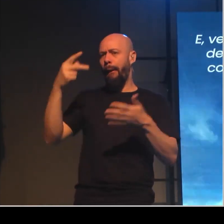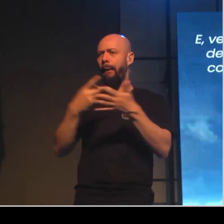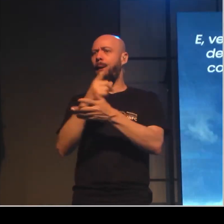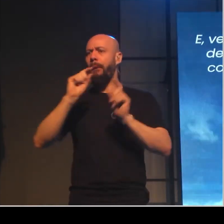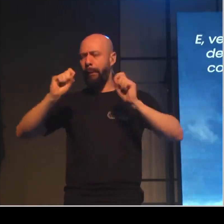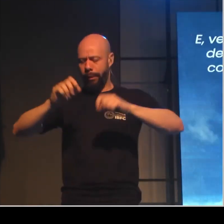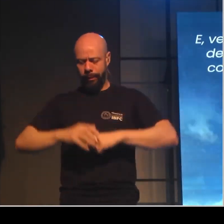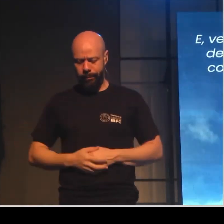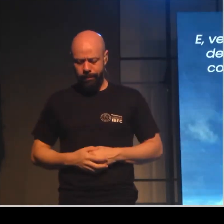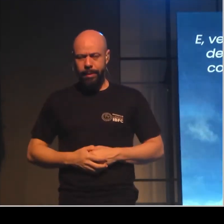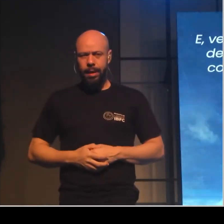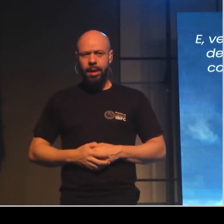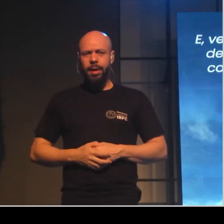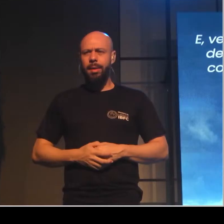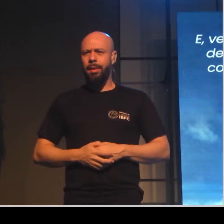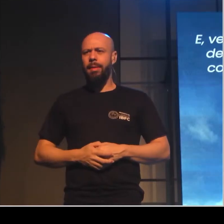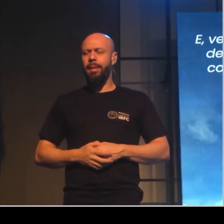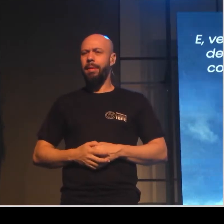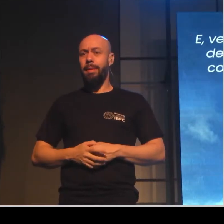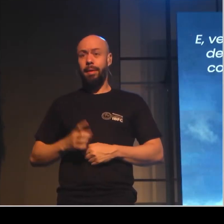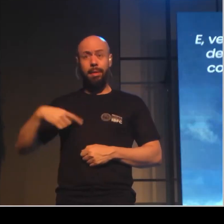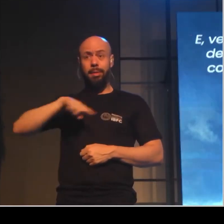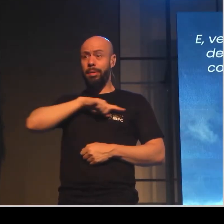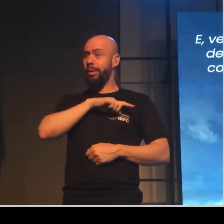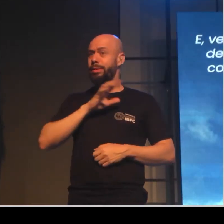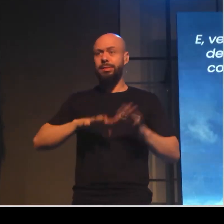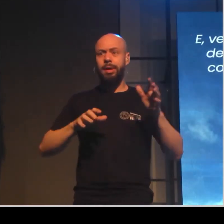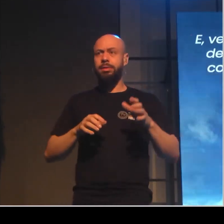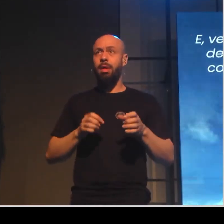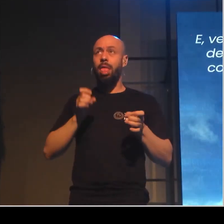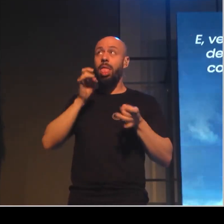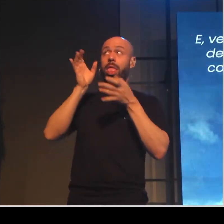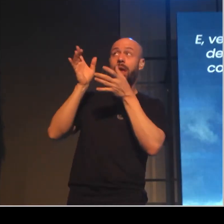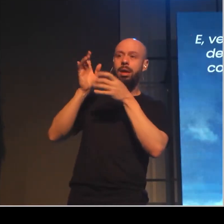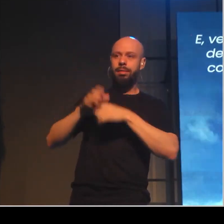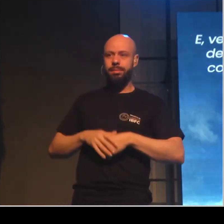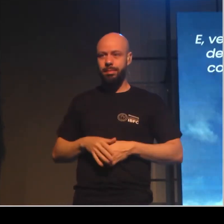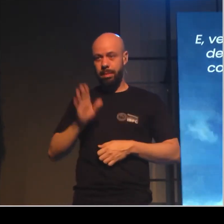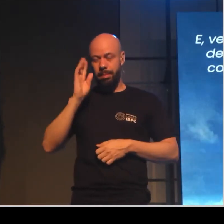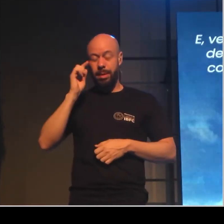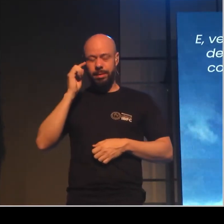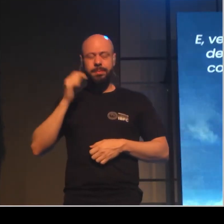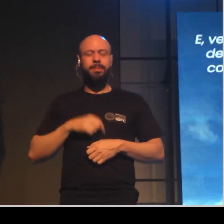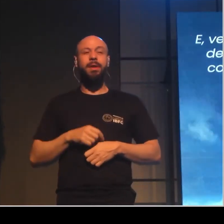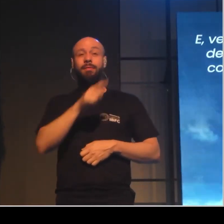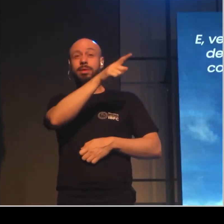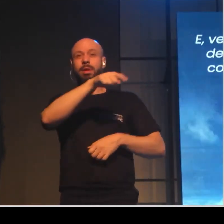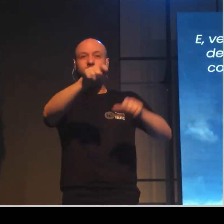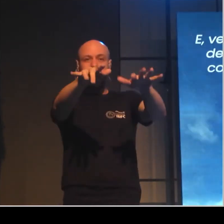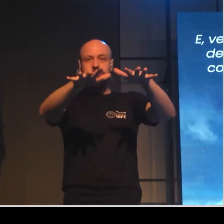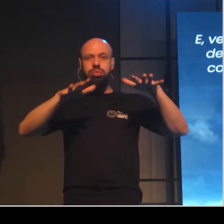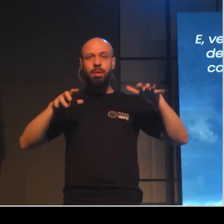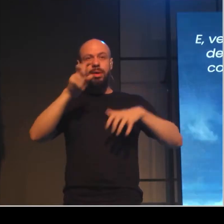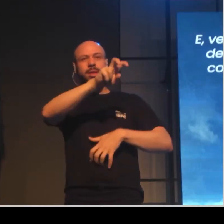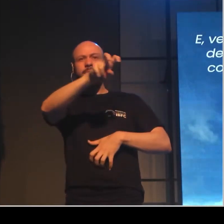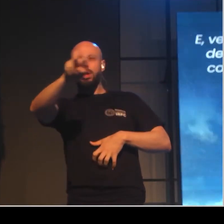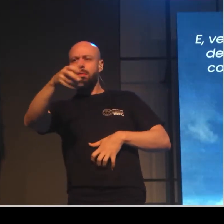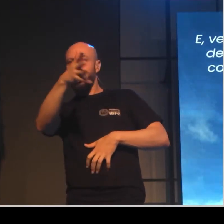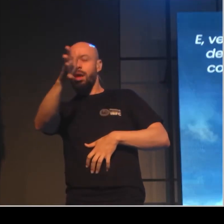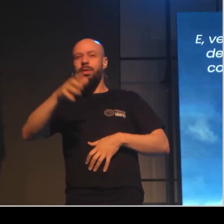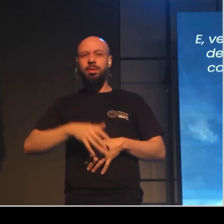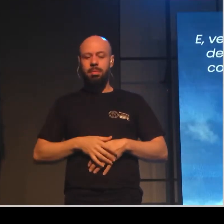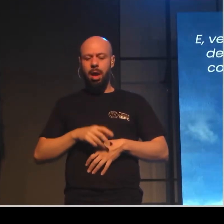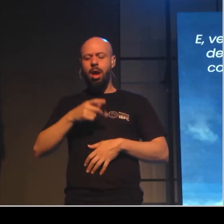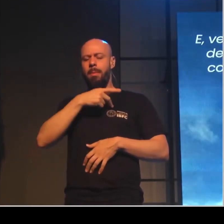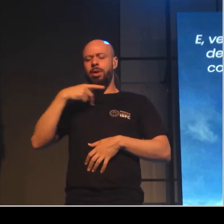coisa mais sem sentido possível, é você sentar aí onde você sentou e me ouvir, ou ouvir um outro pastor